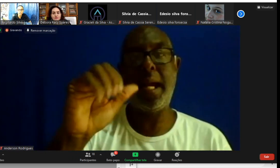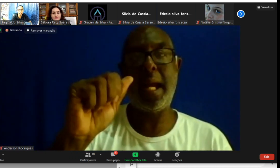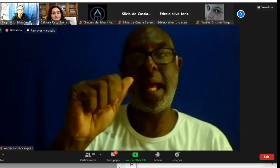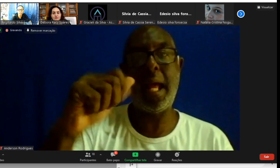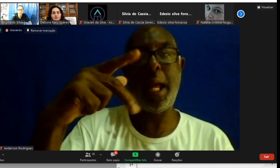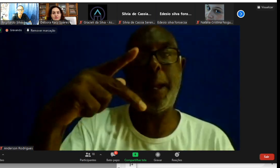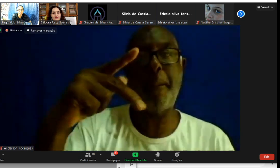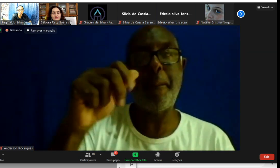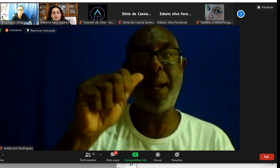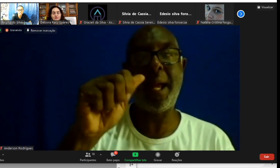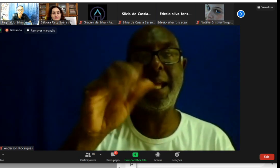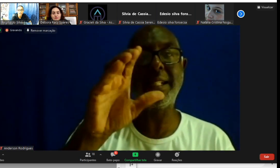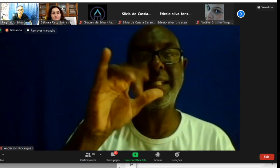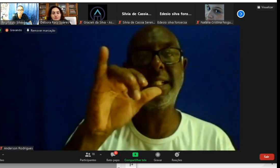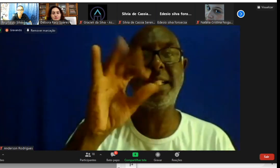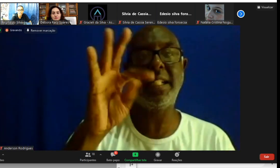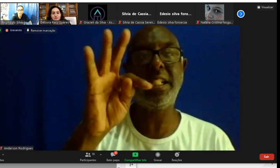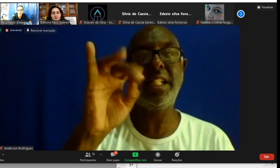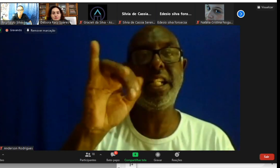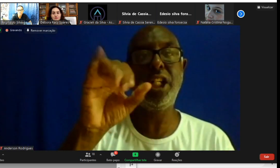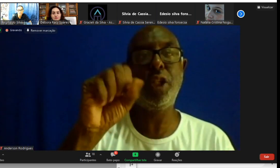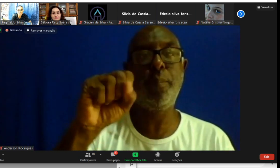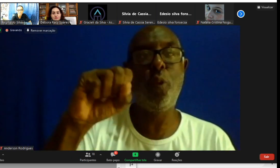e aquela